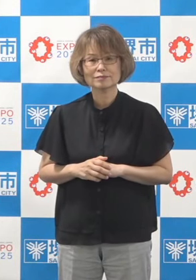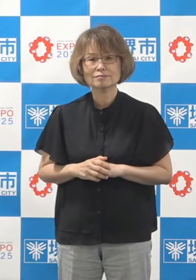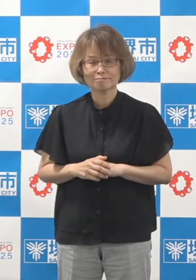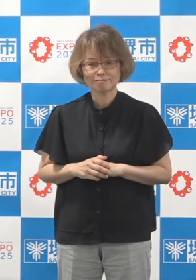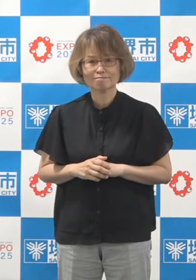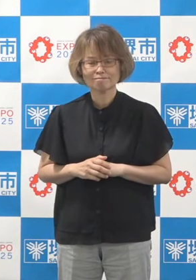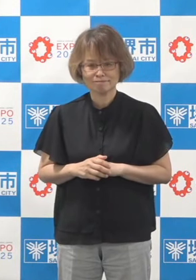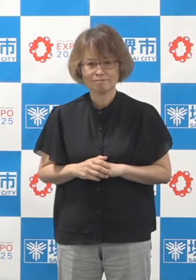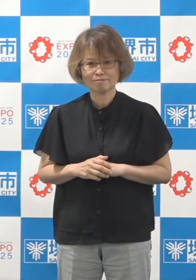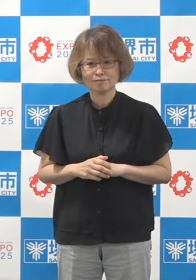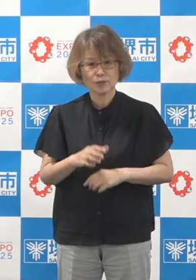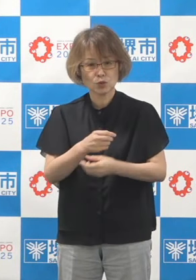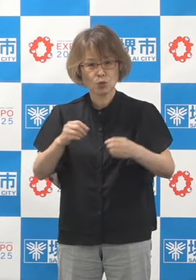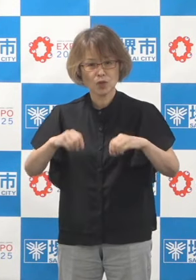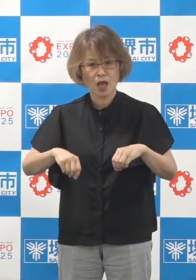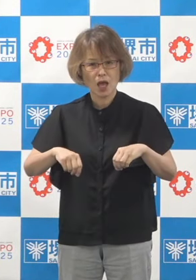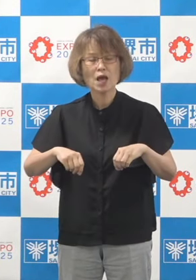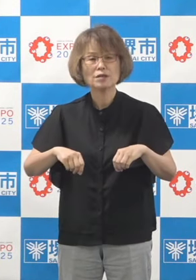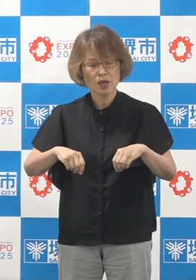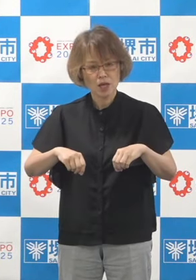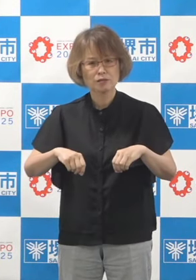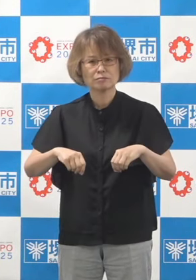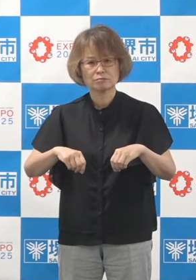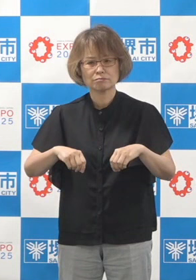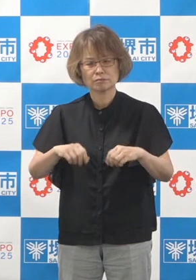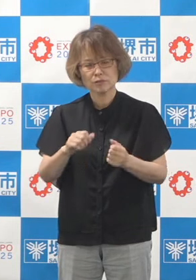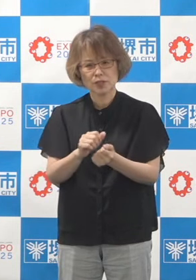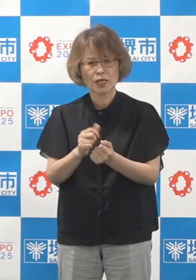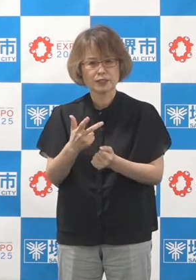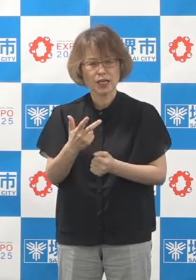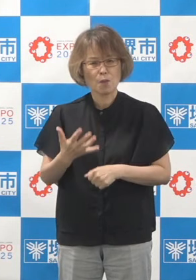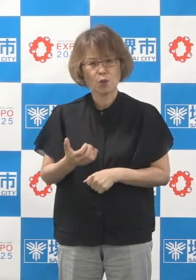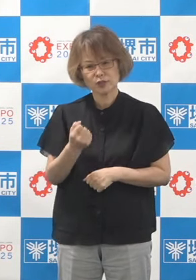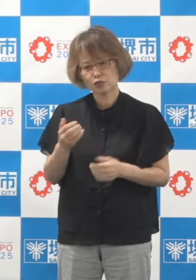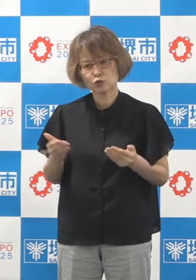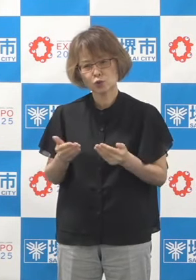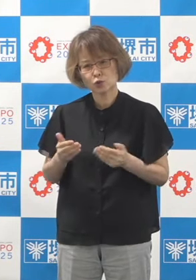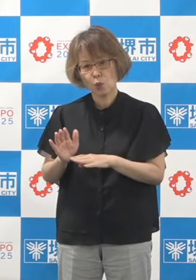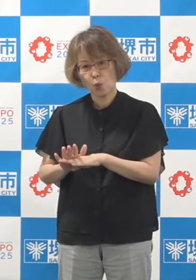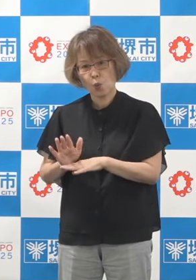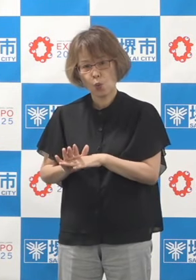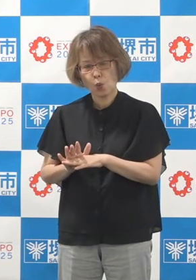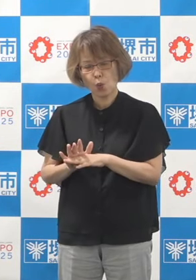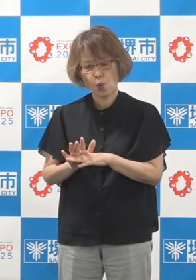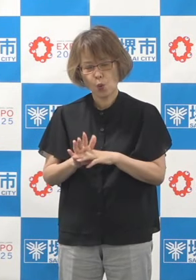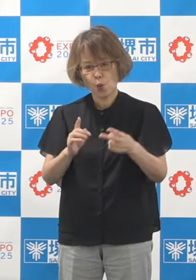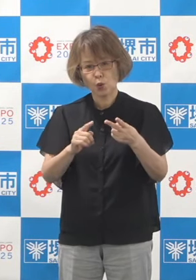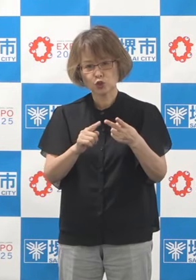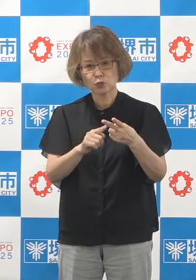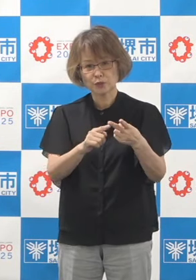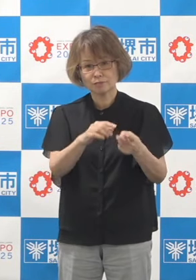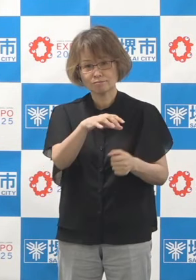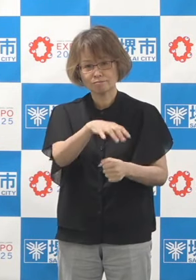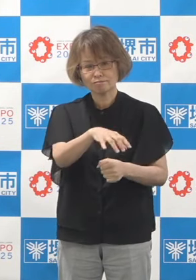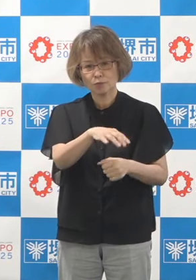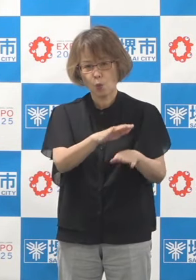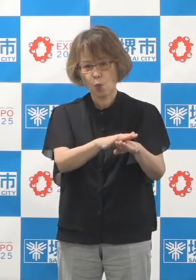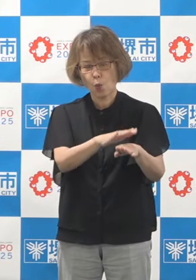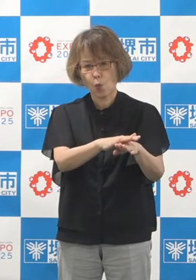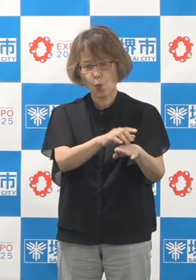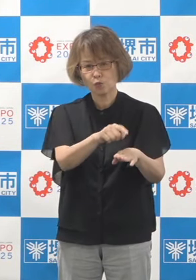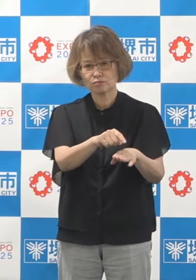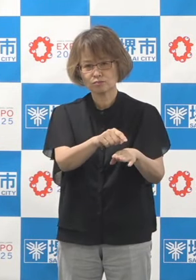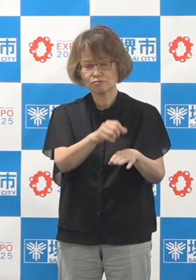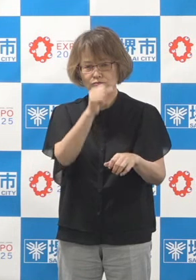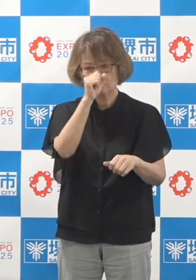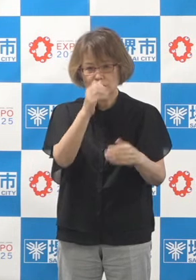包括連携協定を結ぶことによりまして、堺市が持つ事業のノウハウと日本郵便のノウハウ、また強